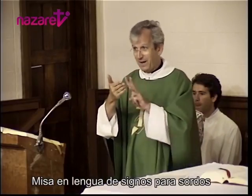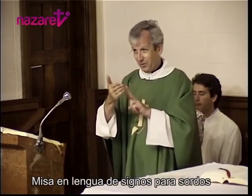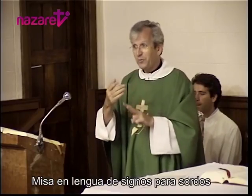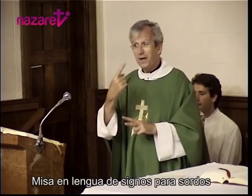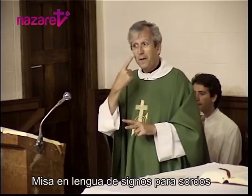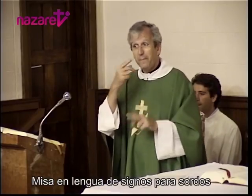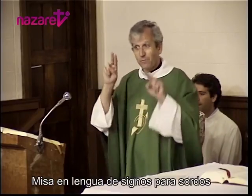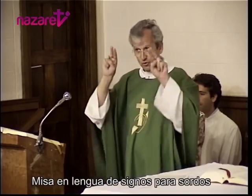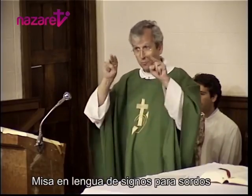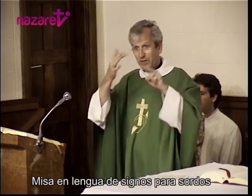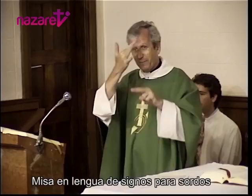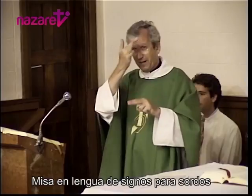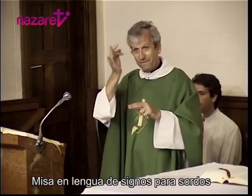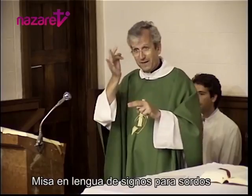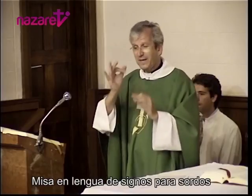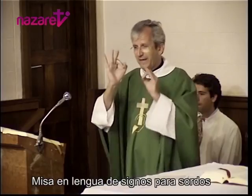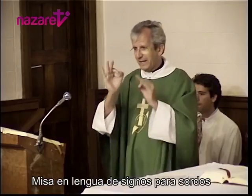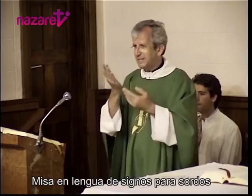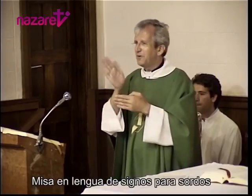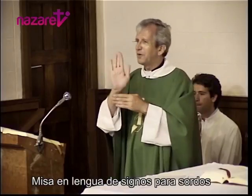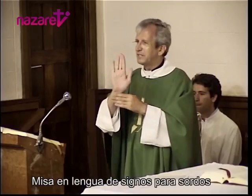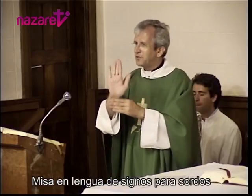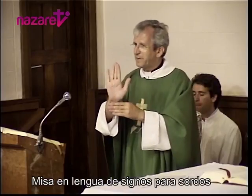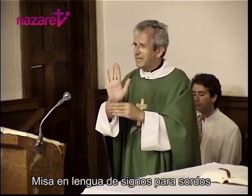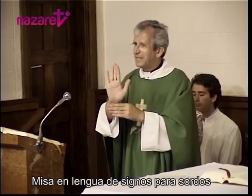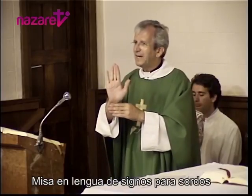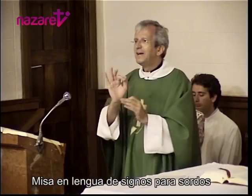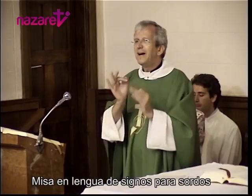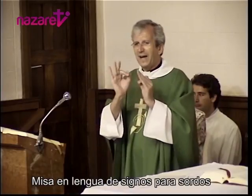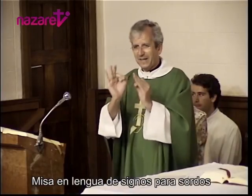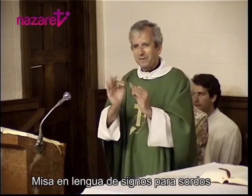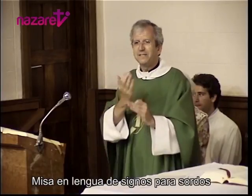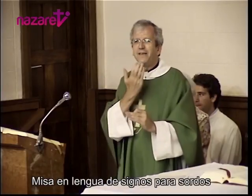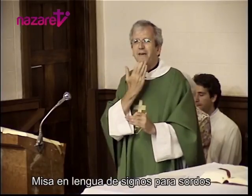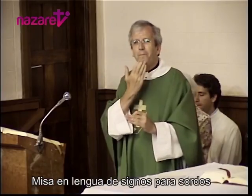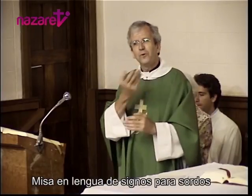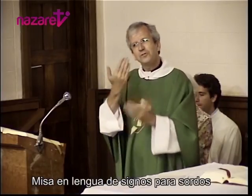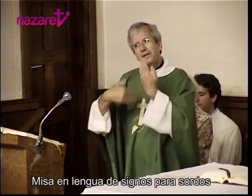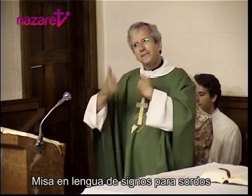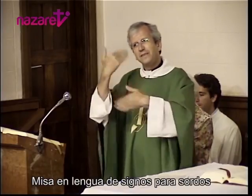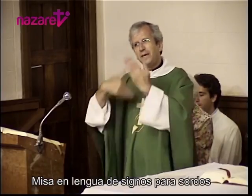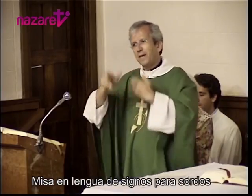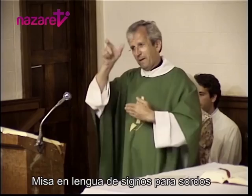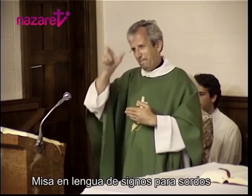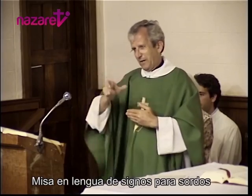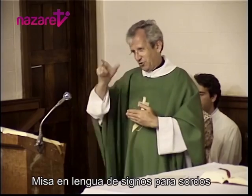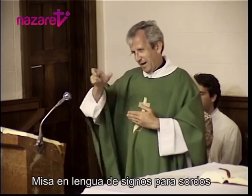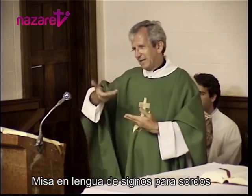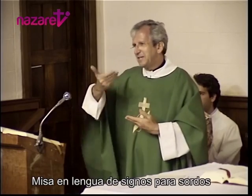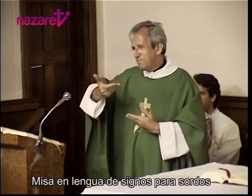lectura veremos cómo el tema de la fe es lo que se nos presenta a través de ejemplos de personajes